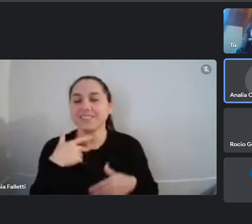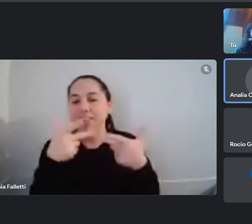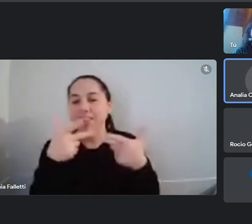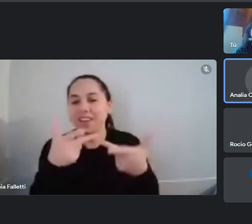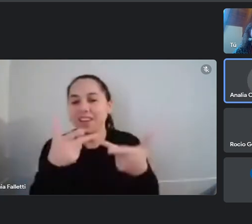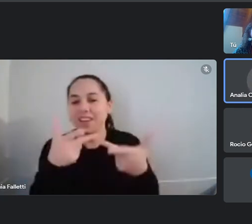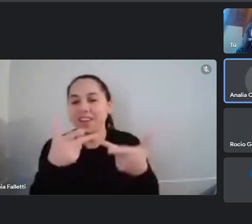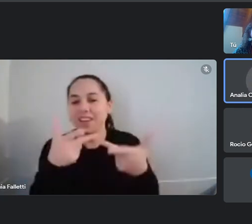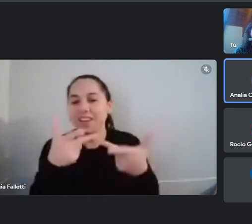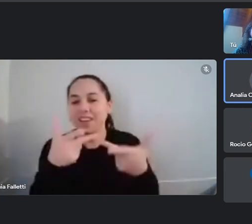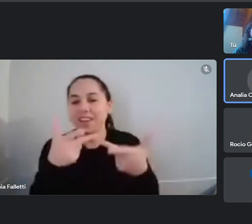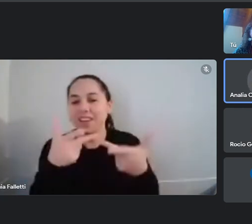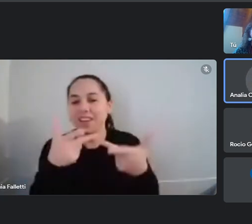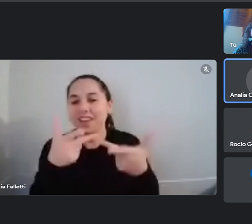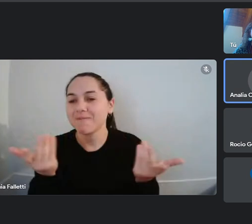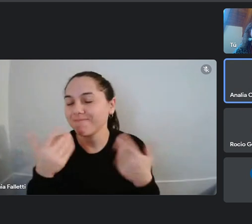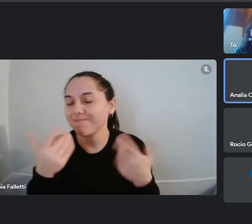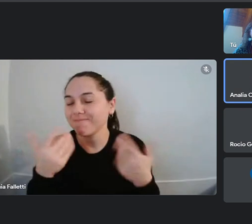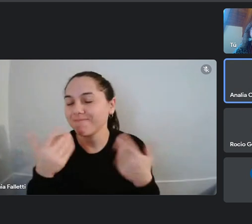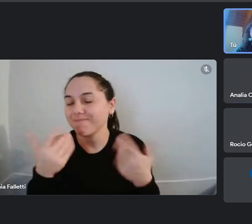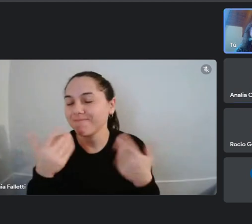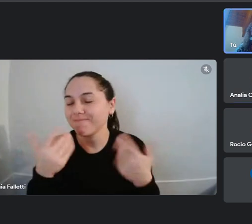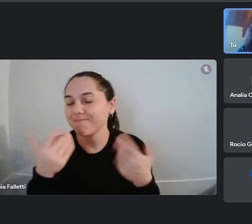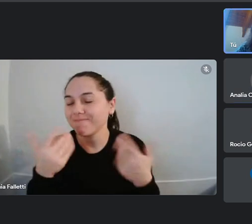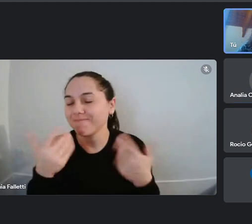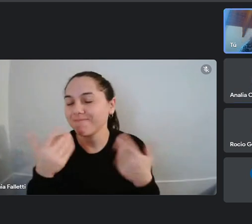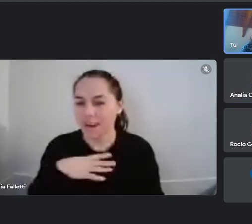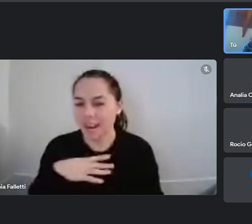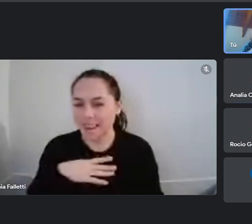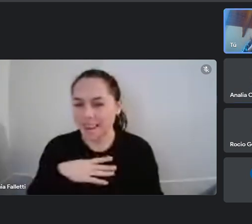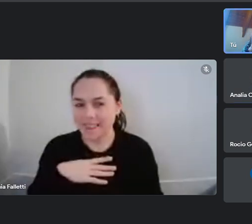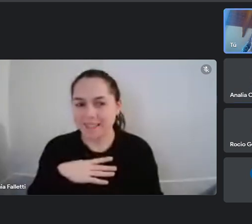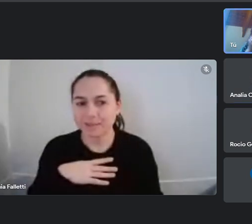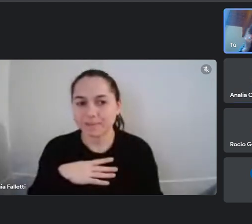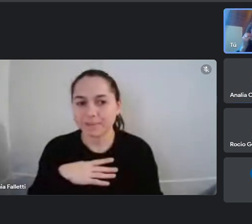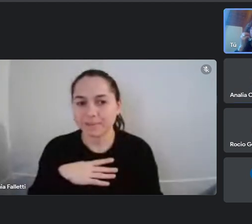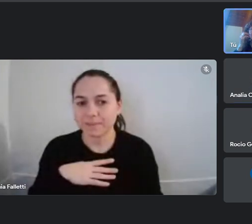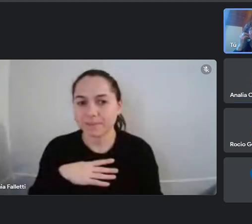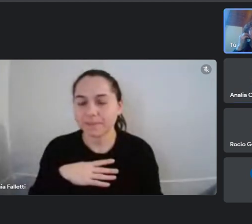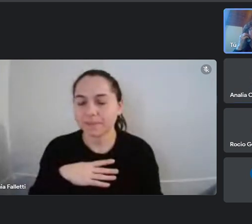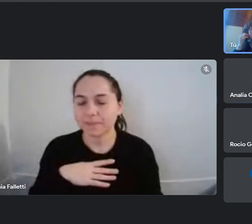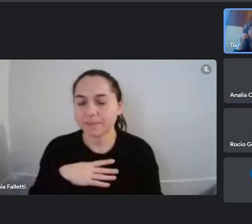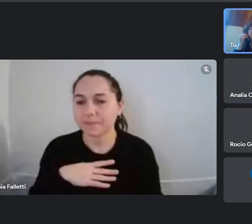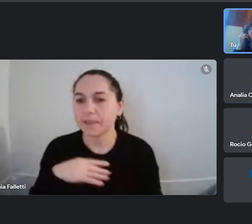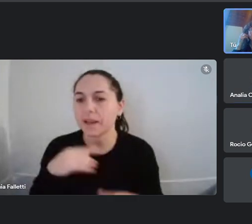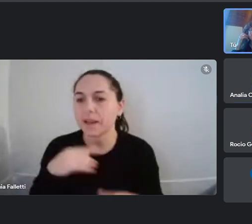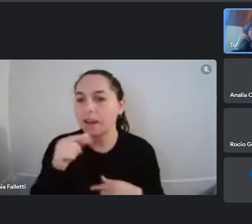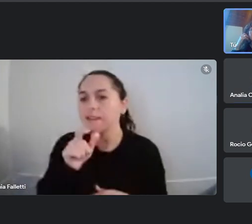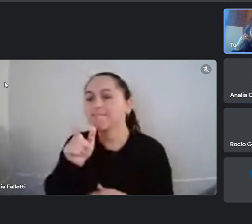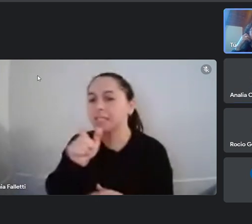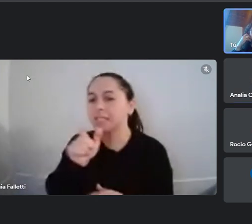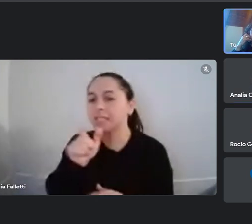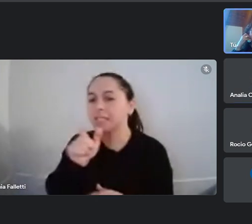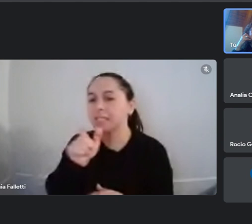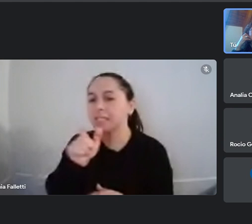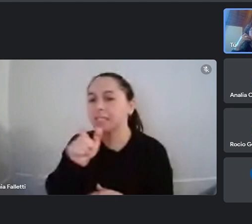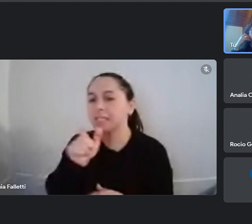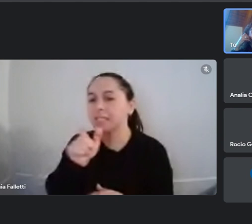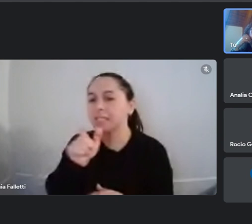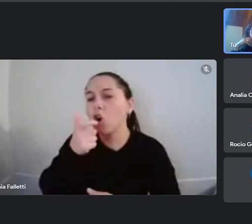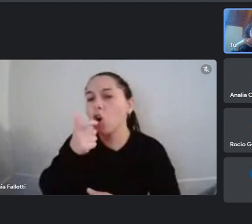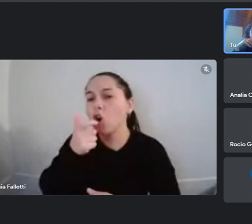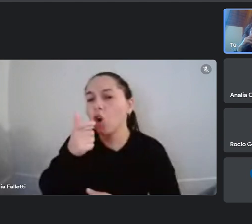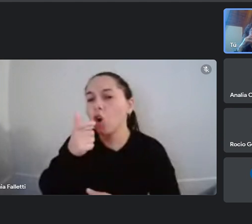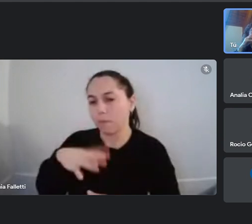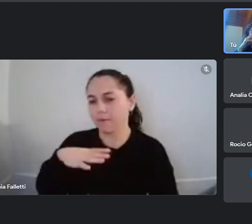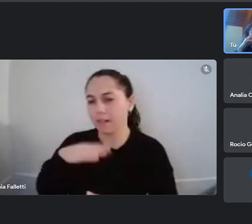falta, sí, lack of. Acá me faltó poner en rojo creating también, ¿sí? Por la falta de apoyo